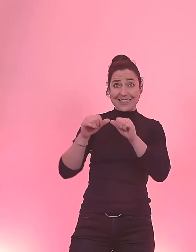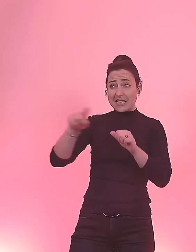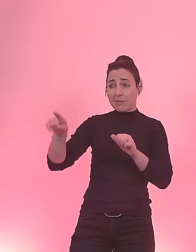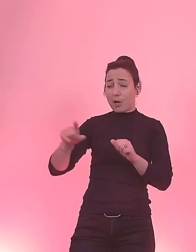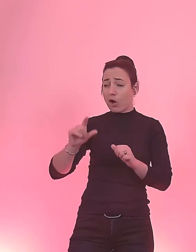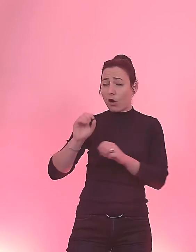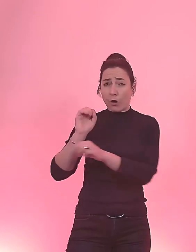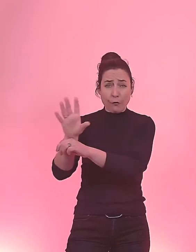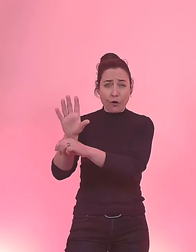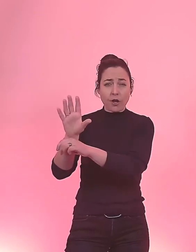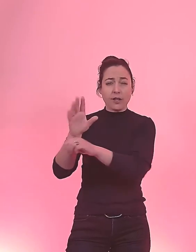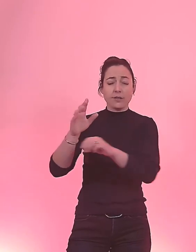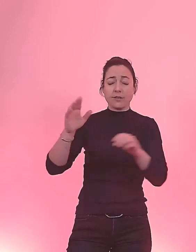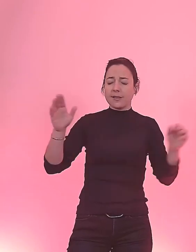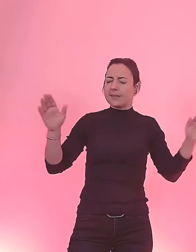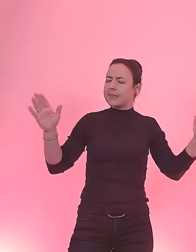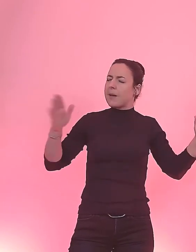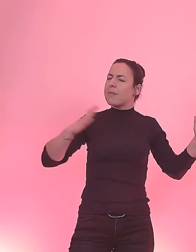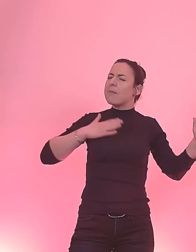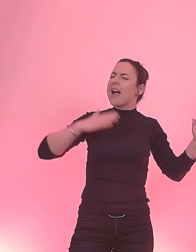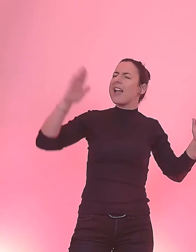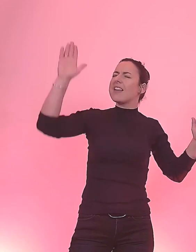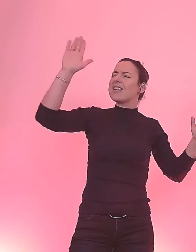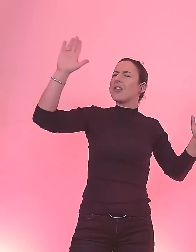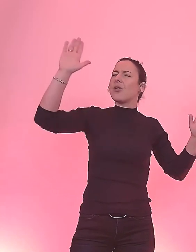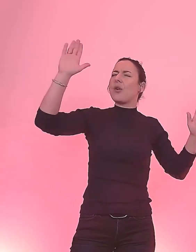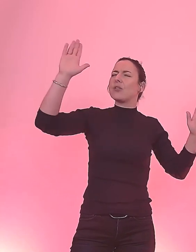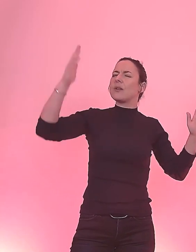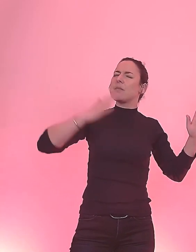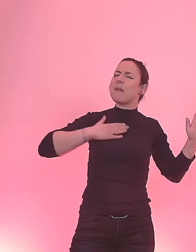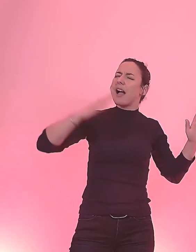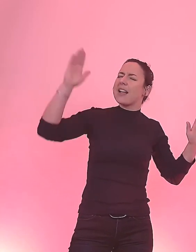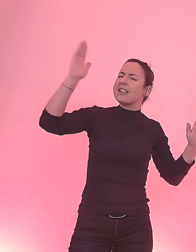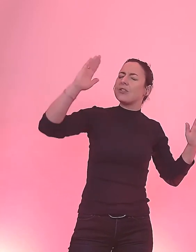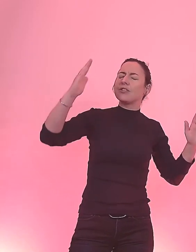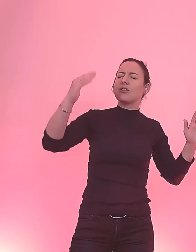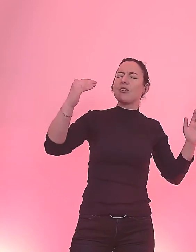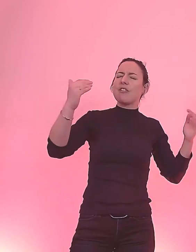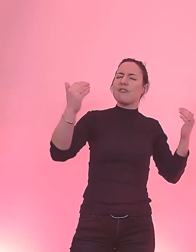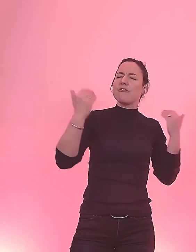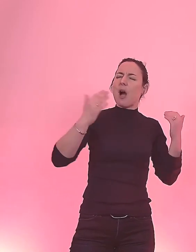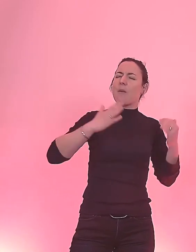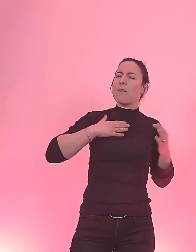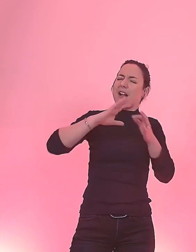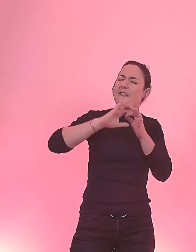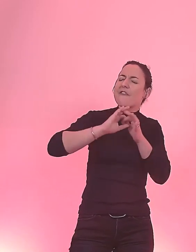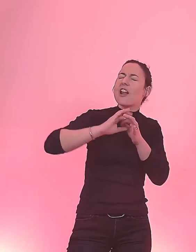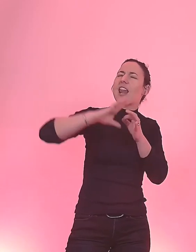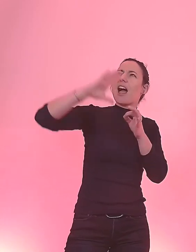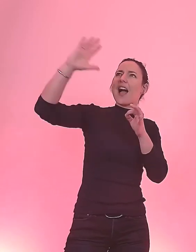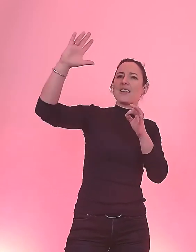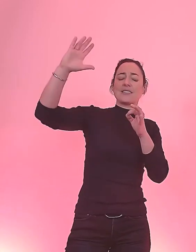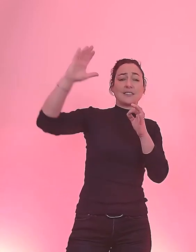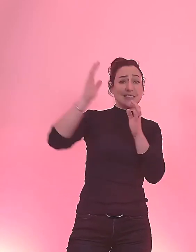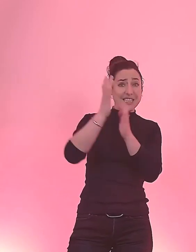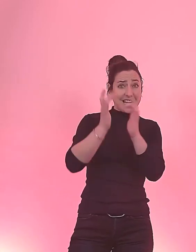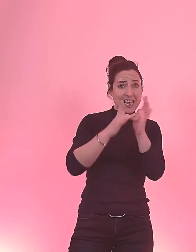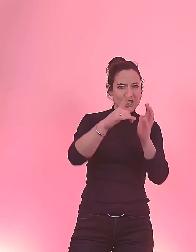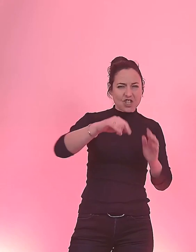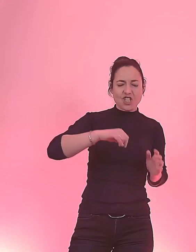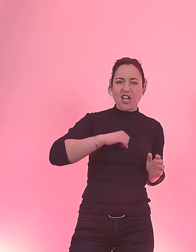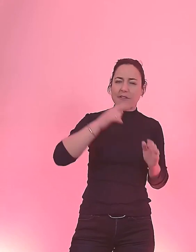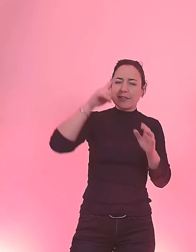mijn god mijn god waarom heeft u mij verlaten jezus is de diepste storm in gegaan